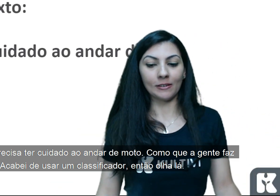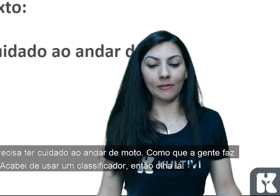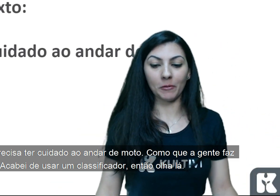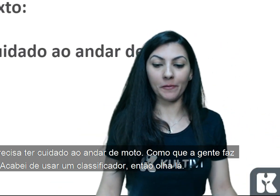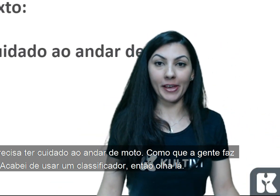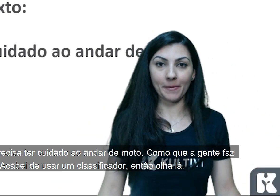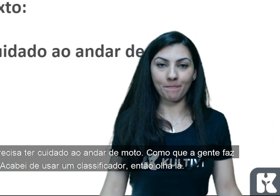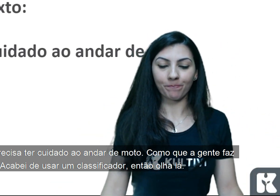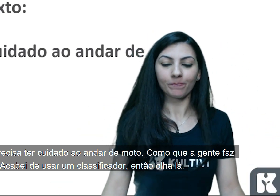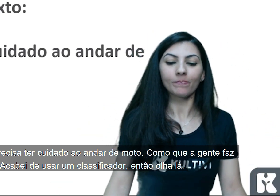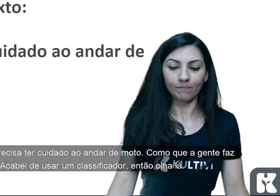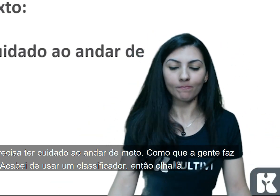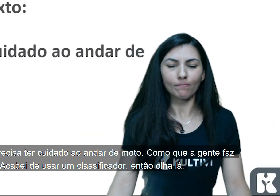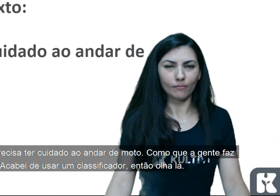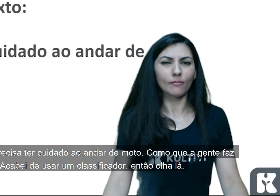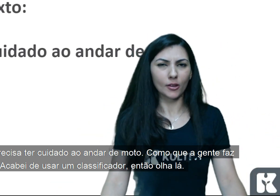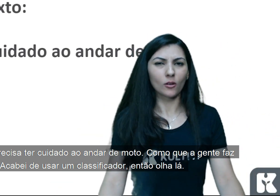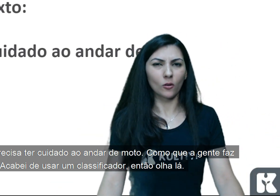Vamos ver?